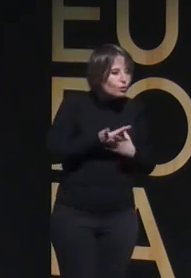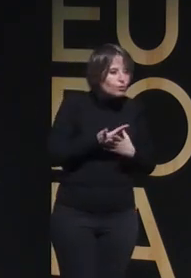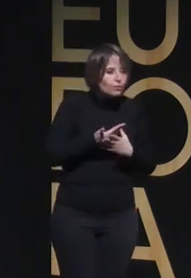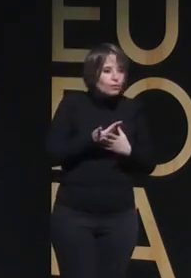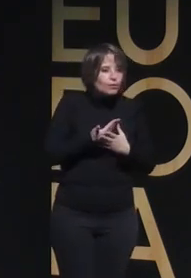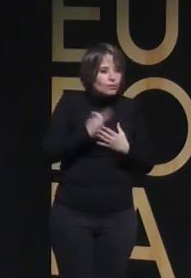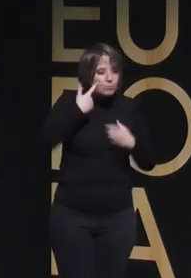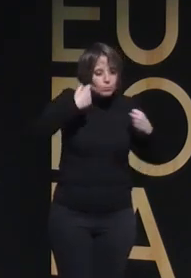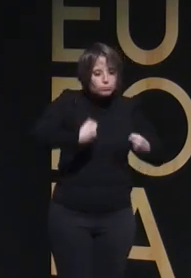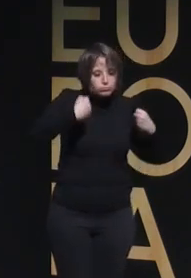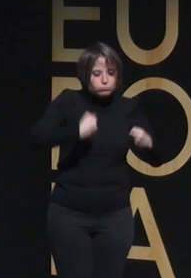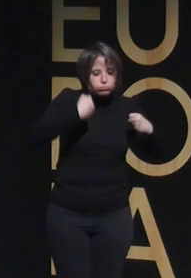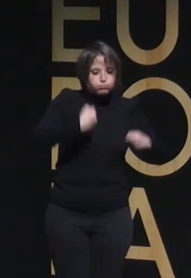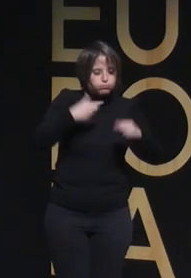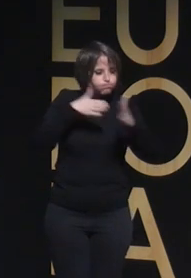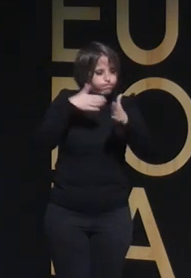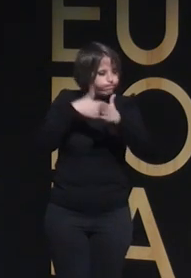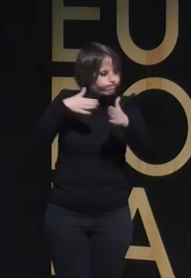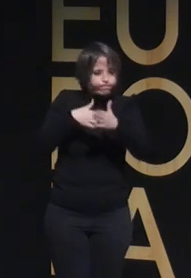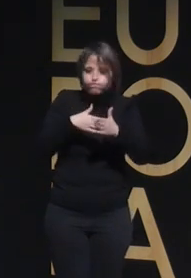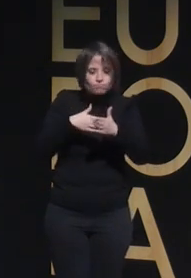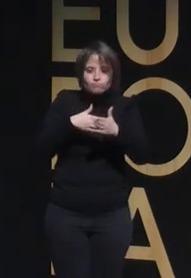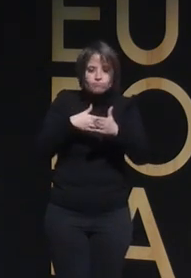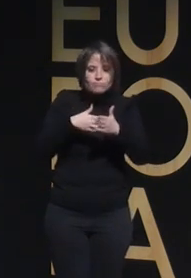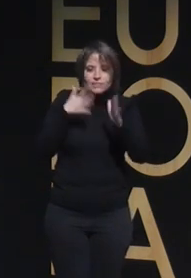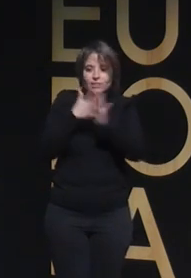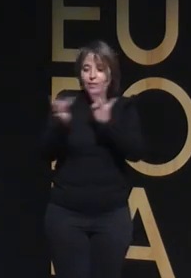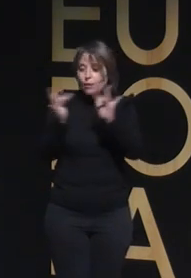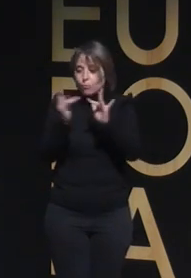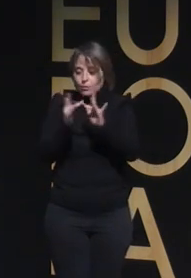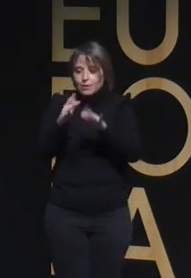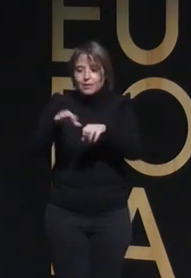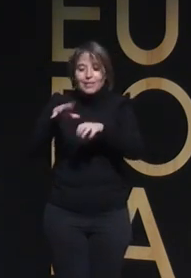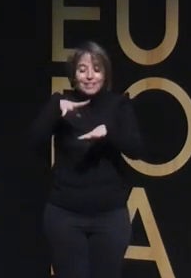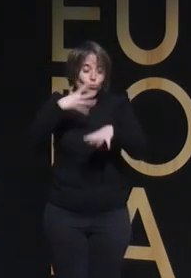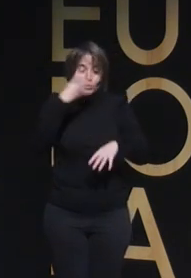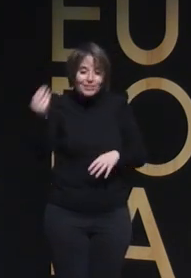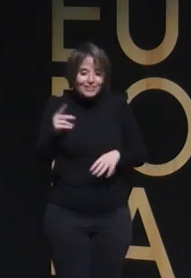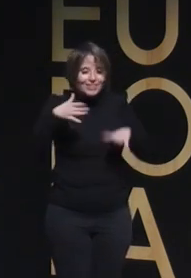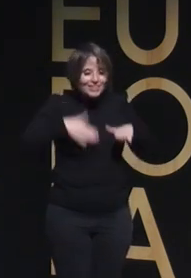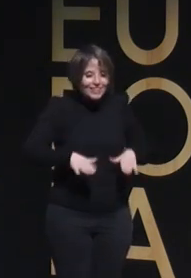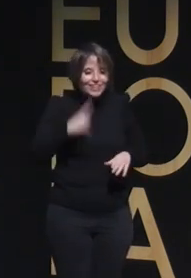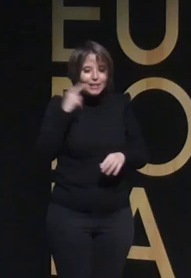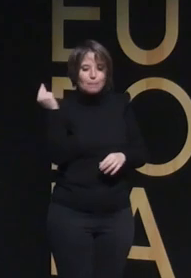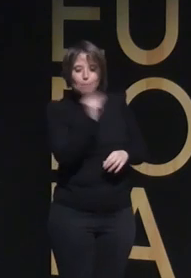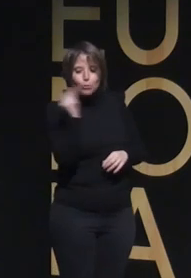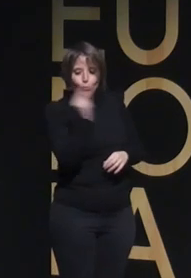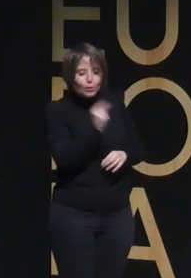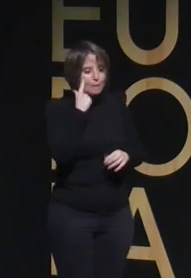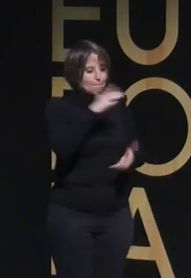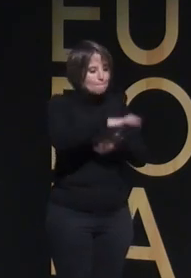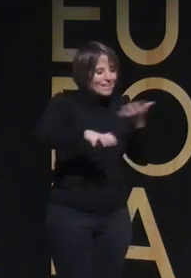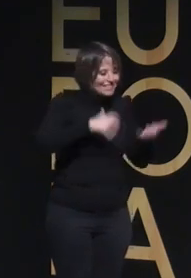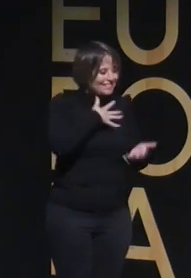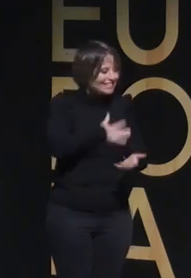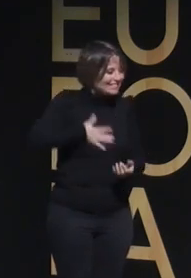está llevando a un callejón sin salida. No le va a devolver una mejor relación con su hija. No entiende que su hija le provoca de una forma desde el malestar, ¿no? Esas